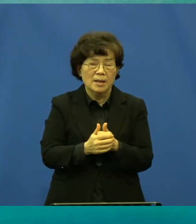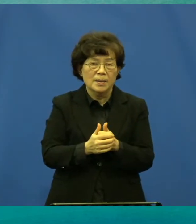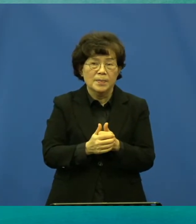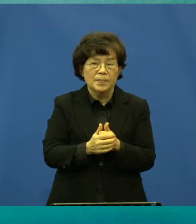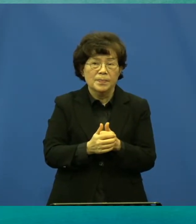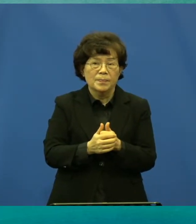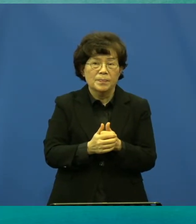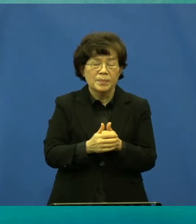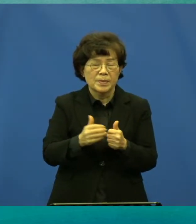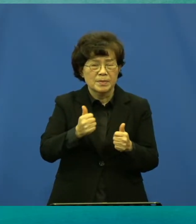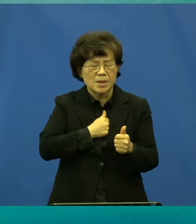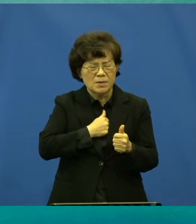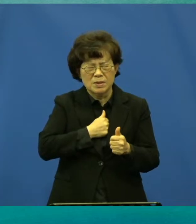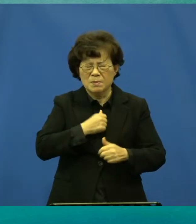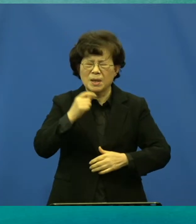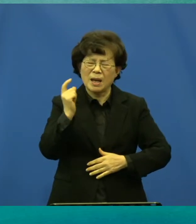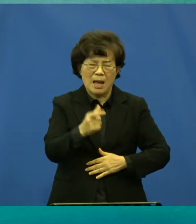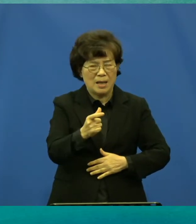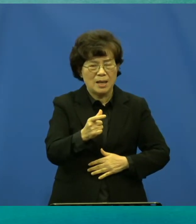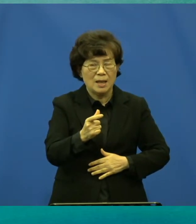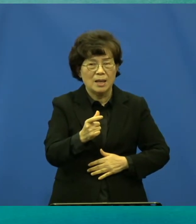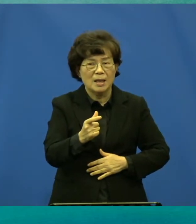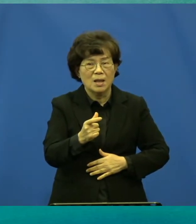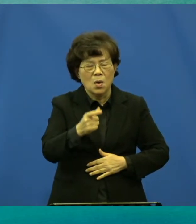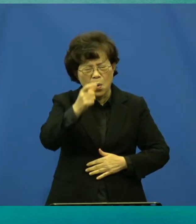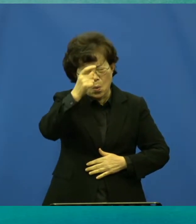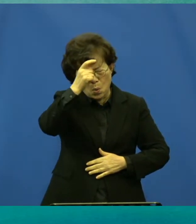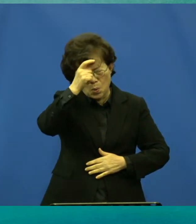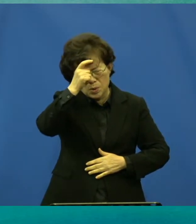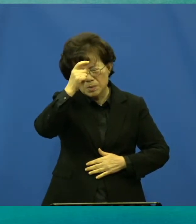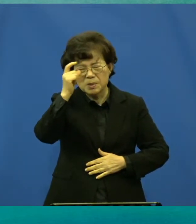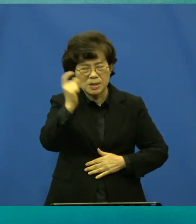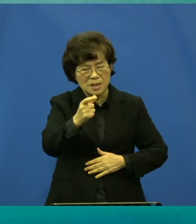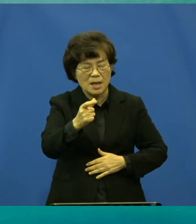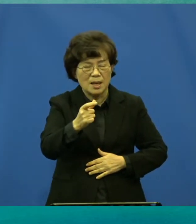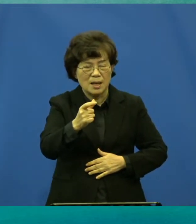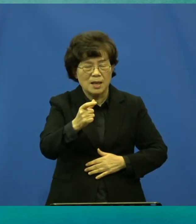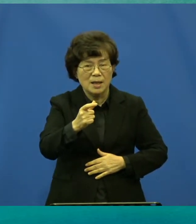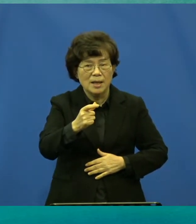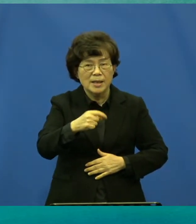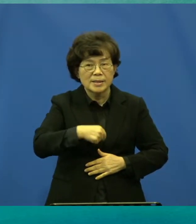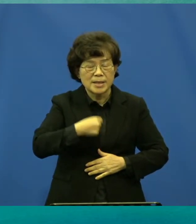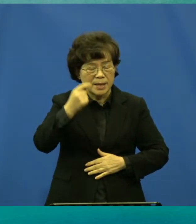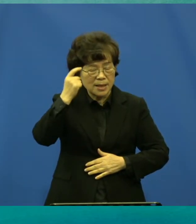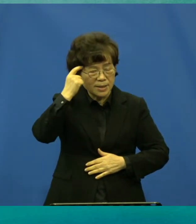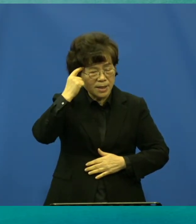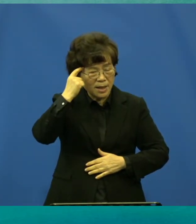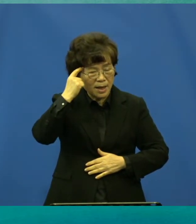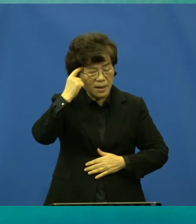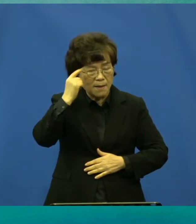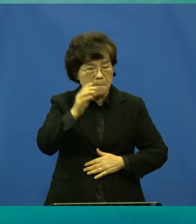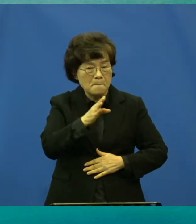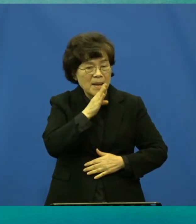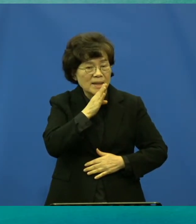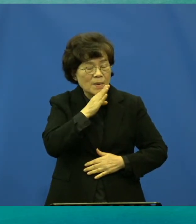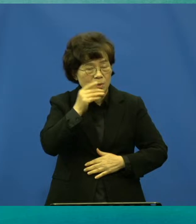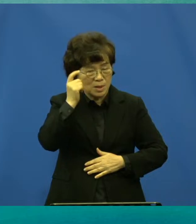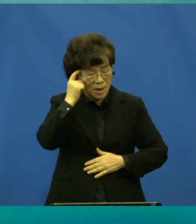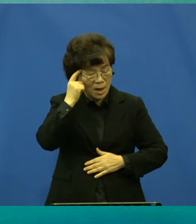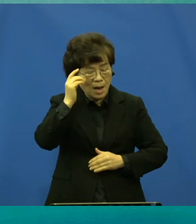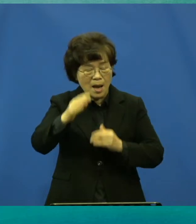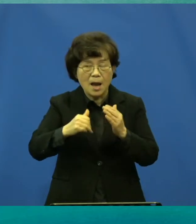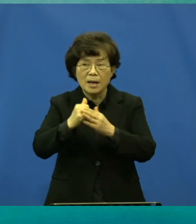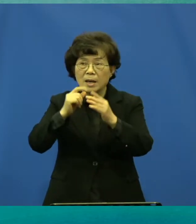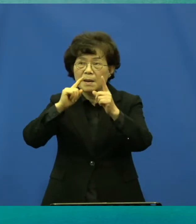자아가 너무 강해요. 너무 고집이 세요. 자기의 생각을 절대화시켜버려요. 하나님의